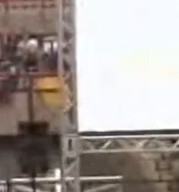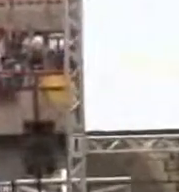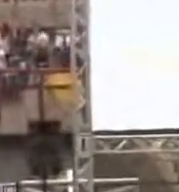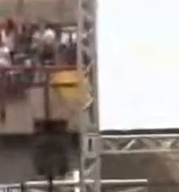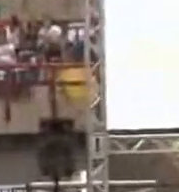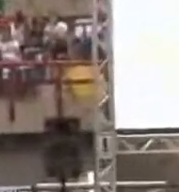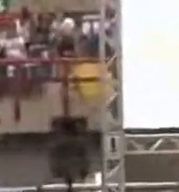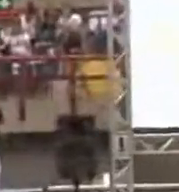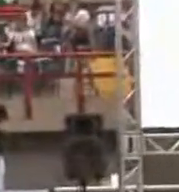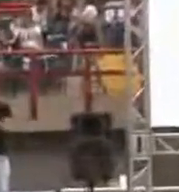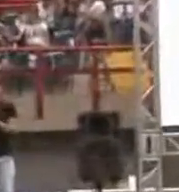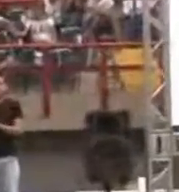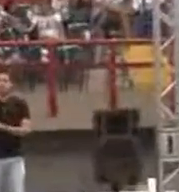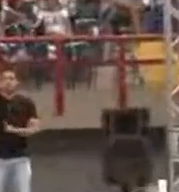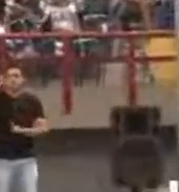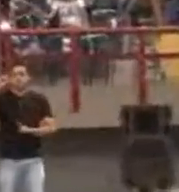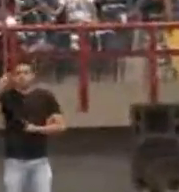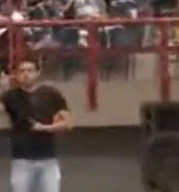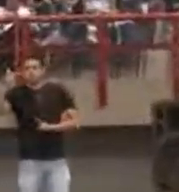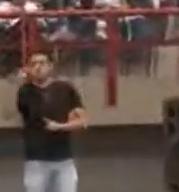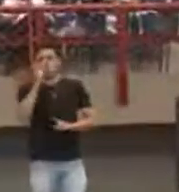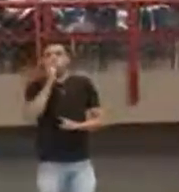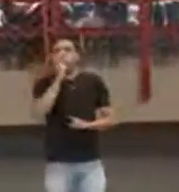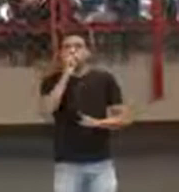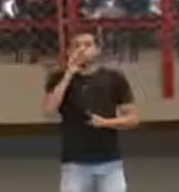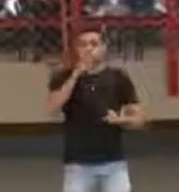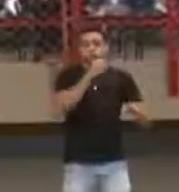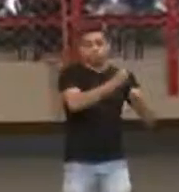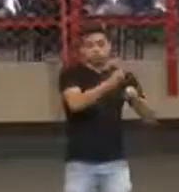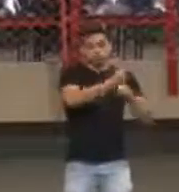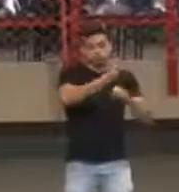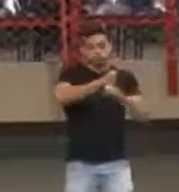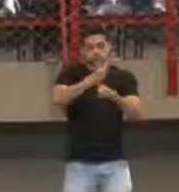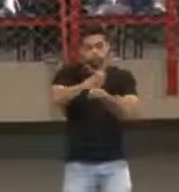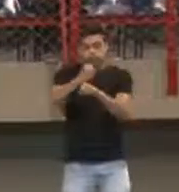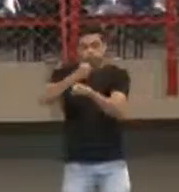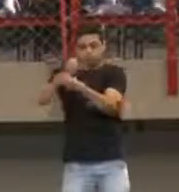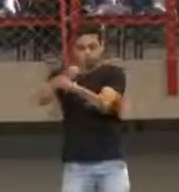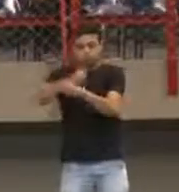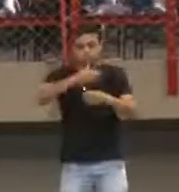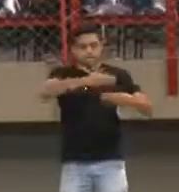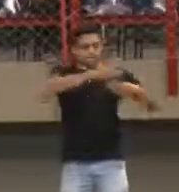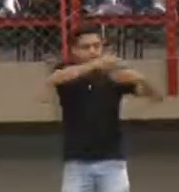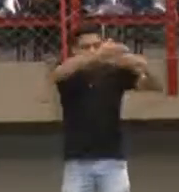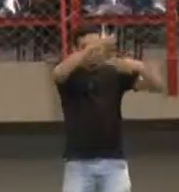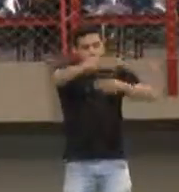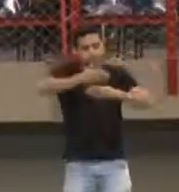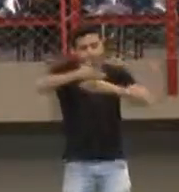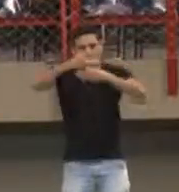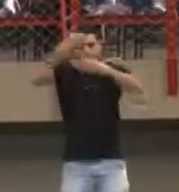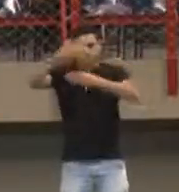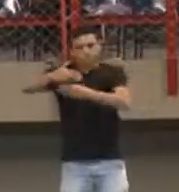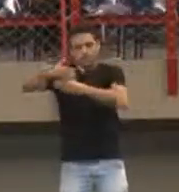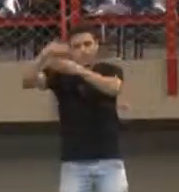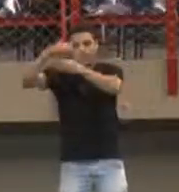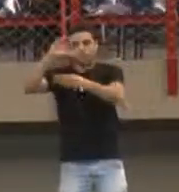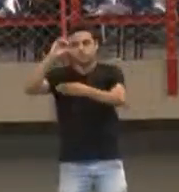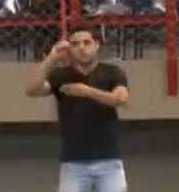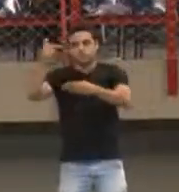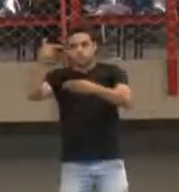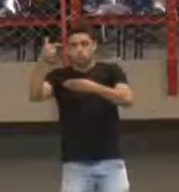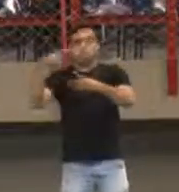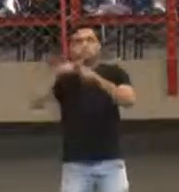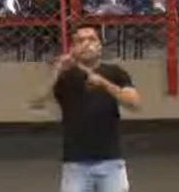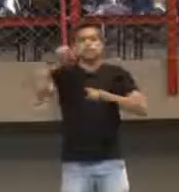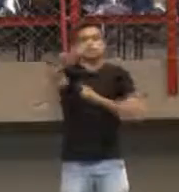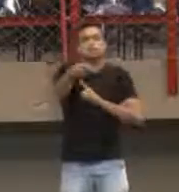gás carbônico só durante a construção, né? Pode liberar um pouco de CO2 para construir, mas depois CO2